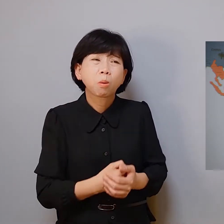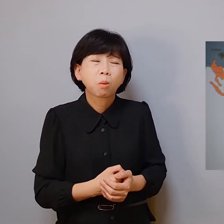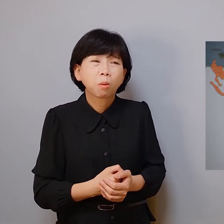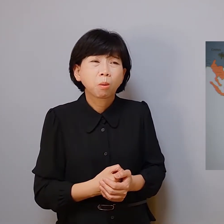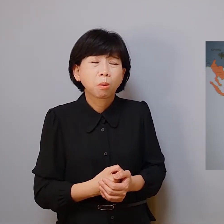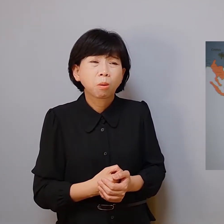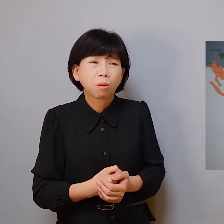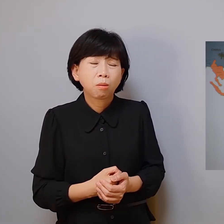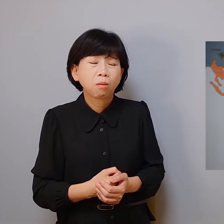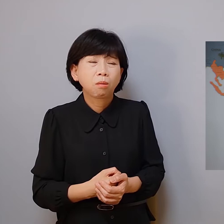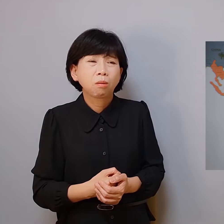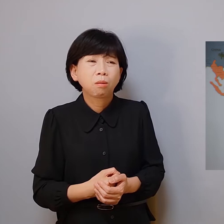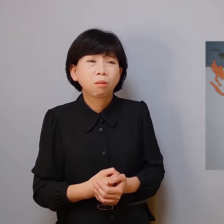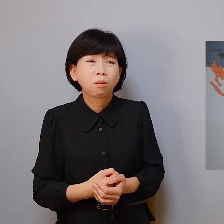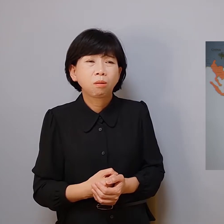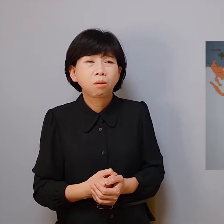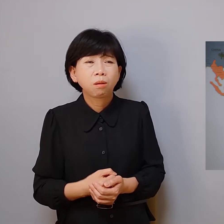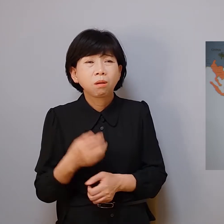뭔가요?